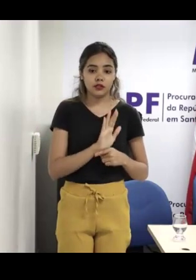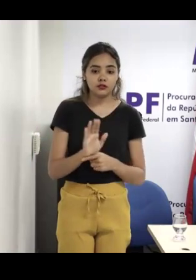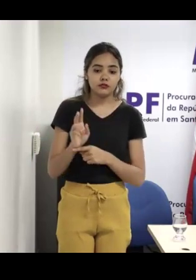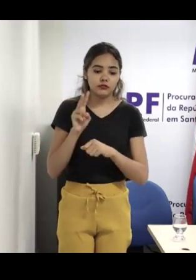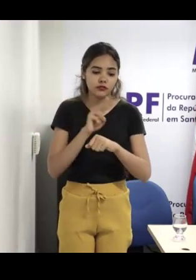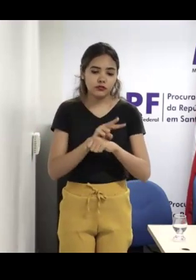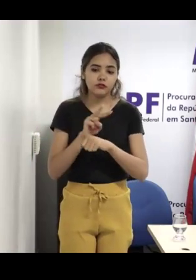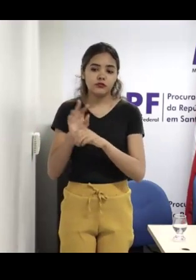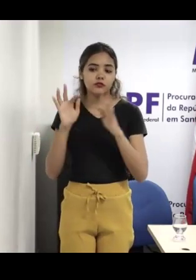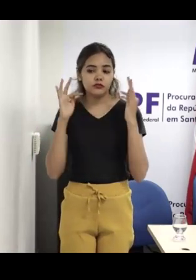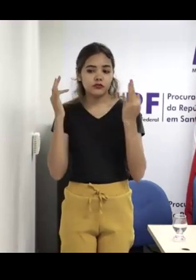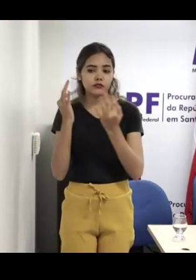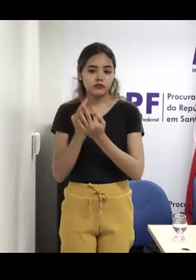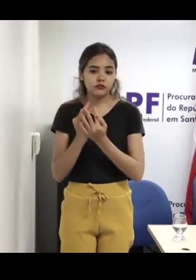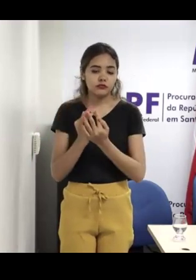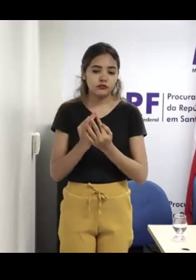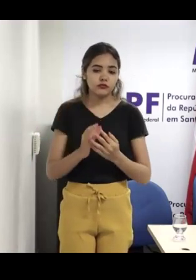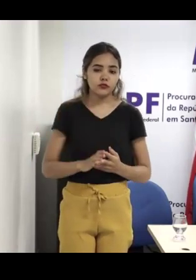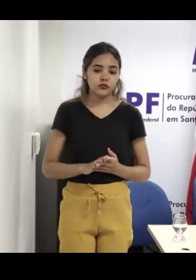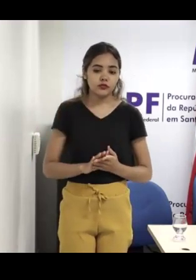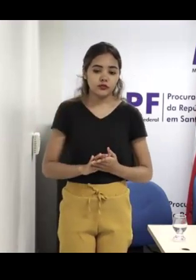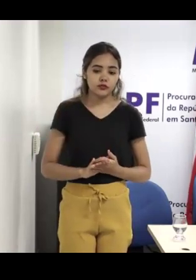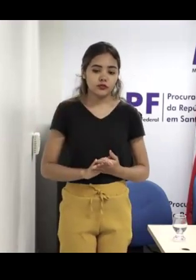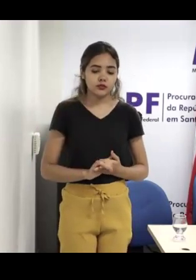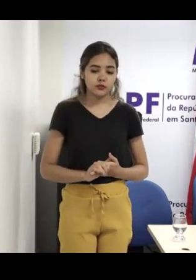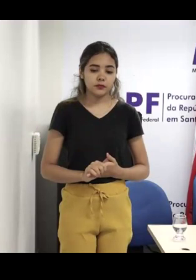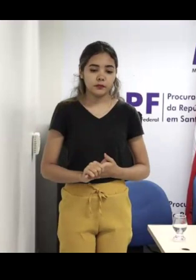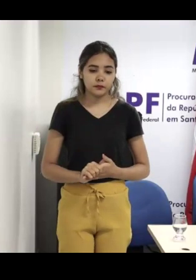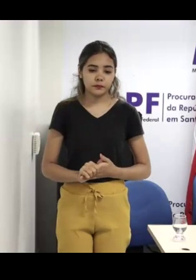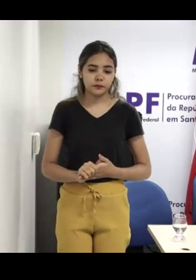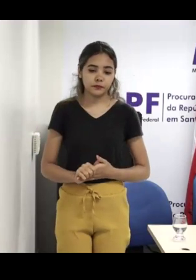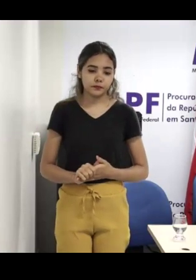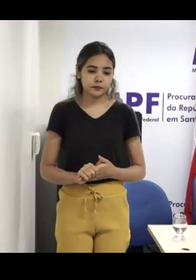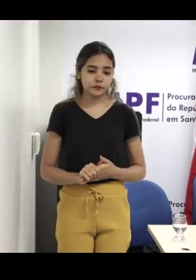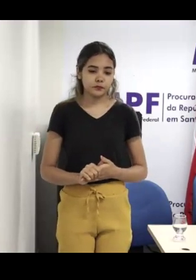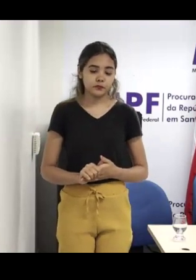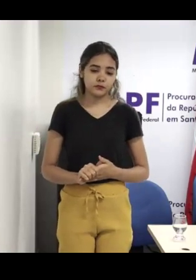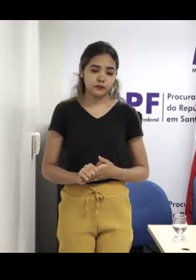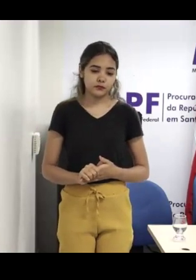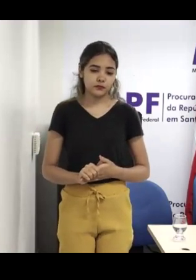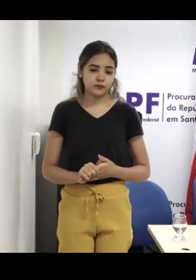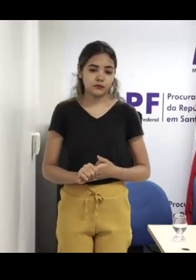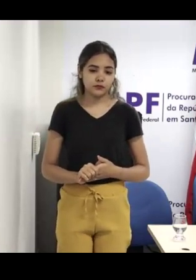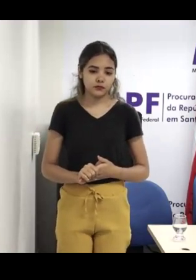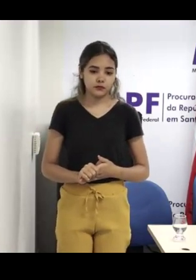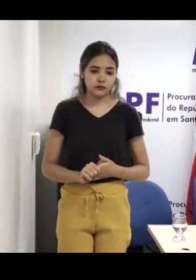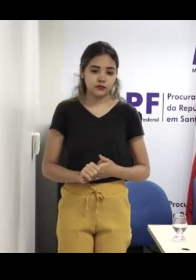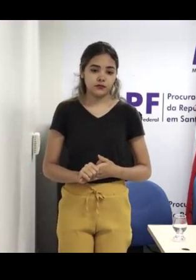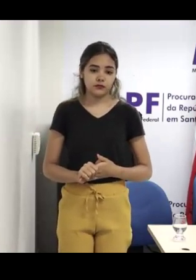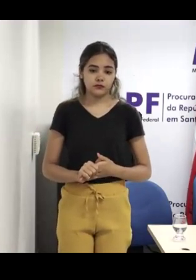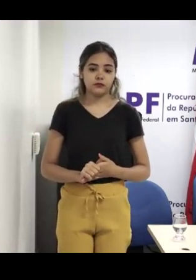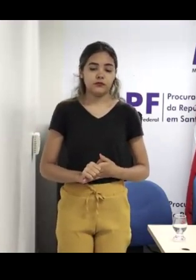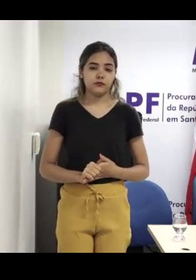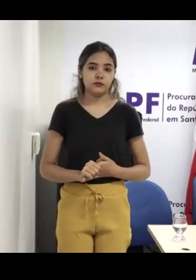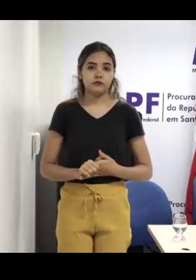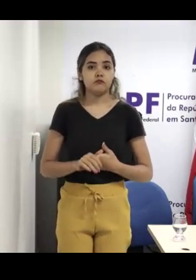dupla punição que a dupla punição é um caso muito triste e nisso é é que é tão importante essas rodadas de